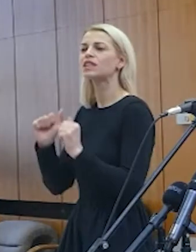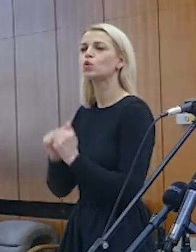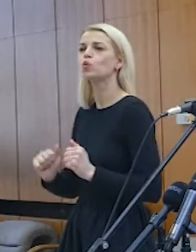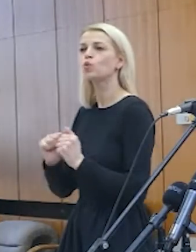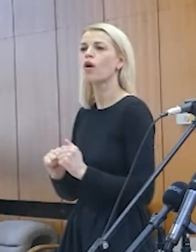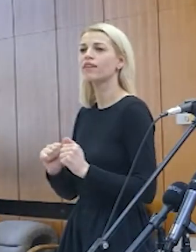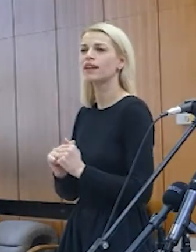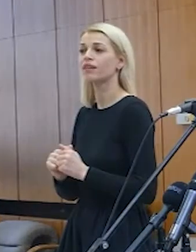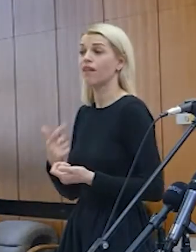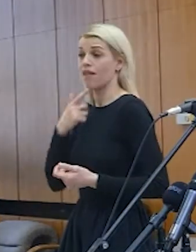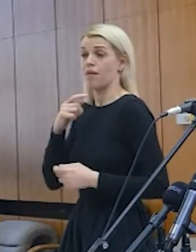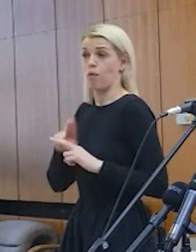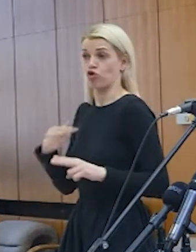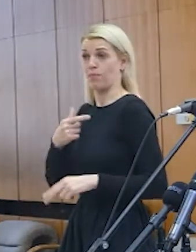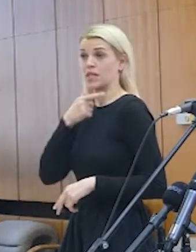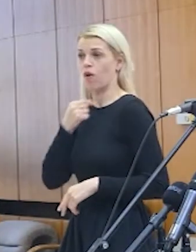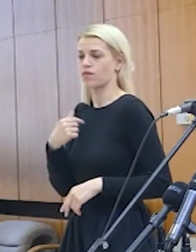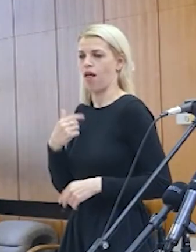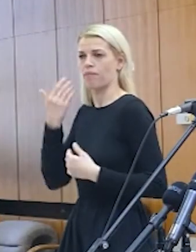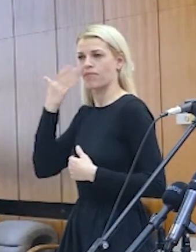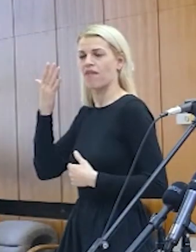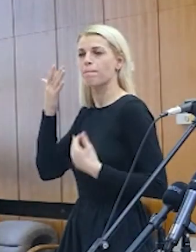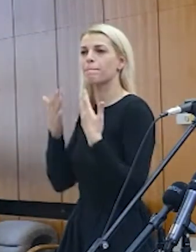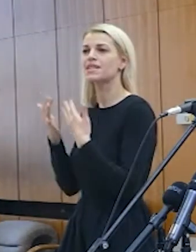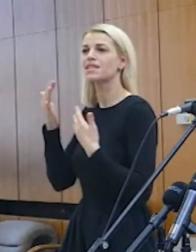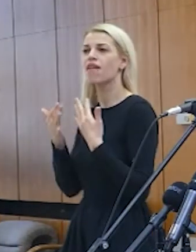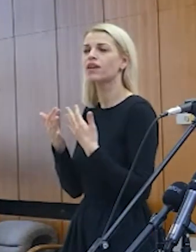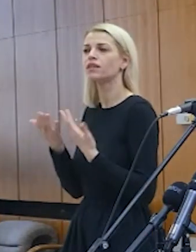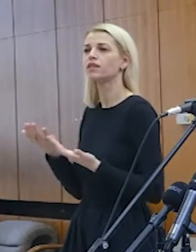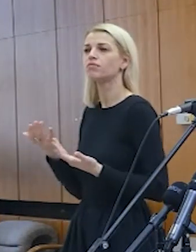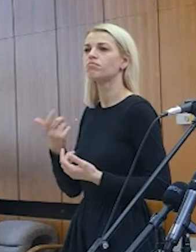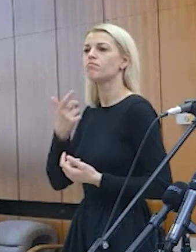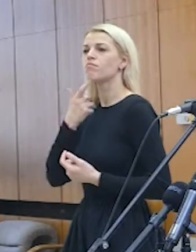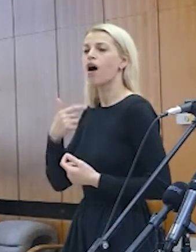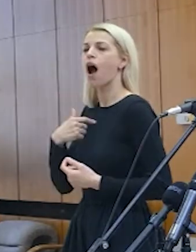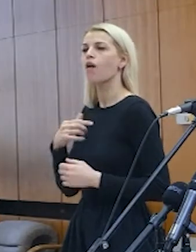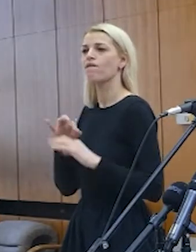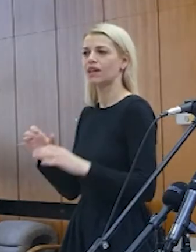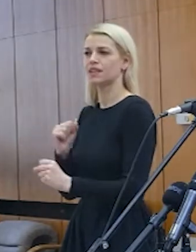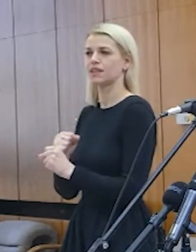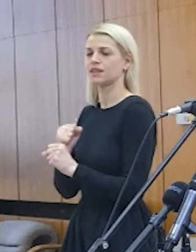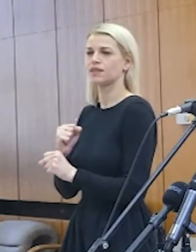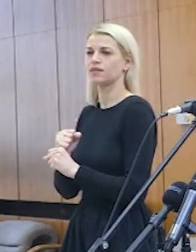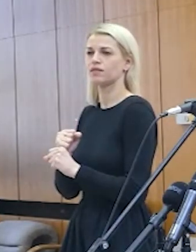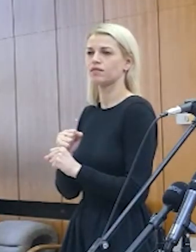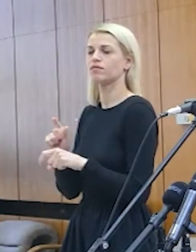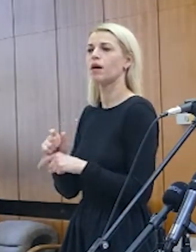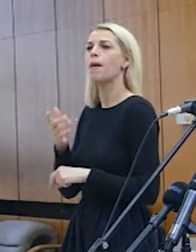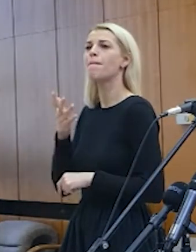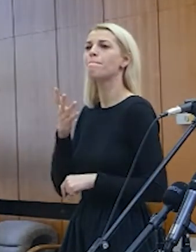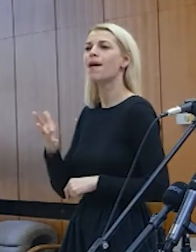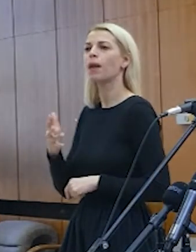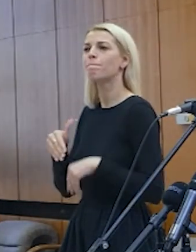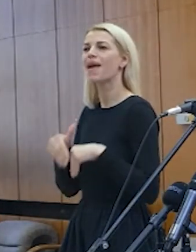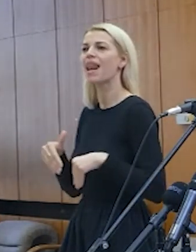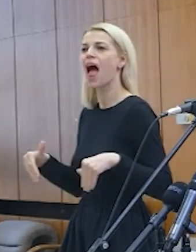dá len súhlasiť, len neviem si dobre predstaviť, ako by sme toto vedeli spraviť. Tých 5